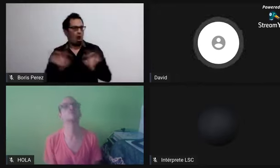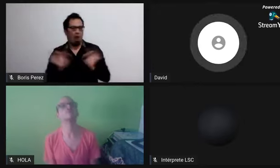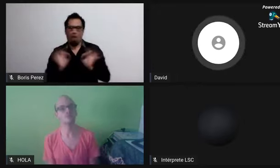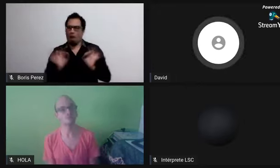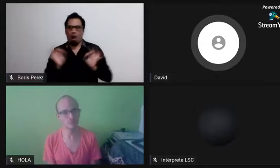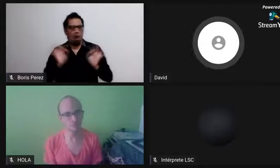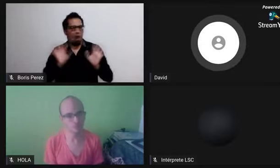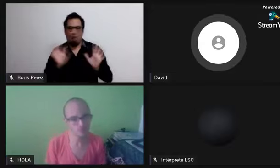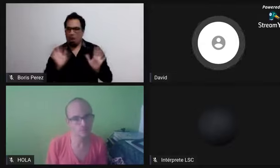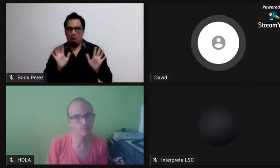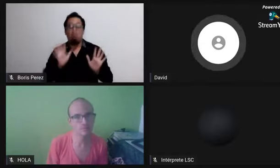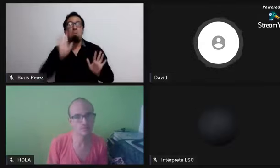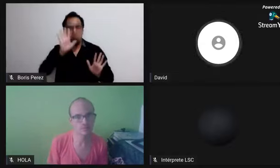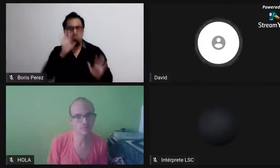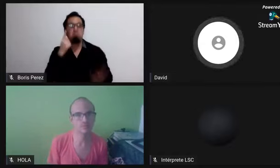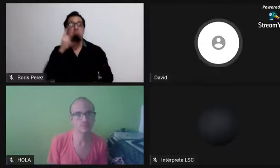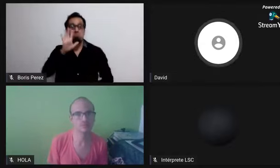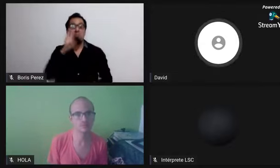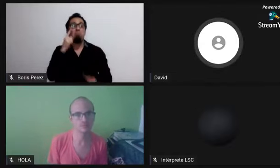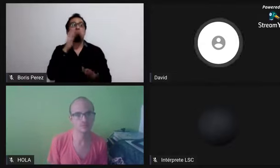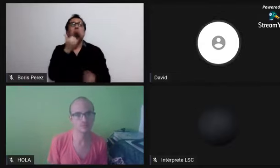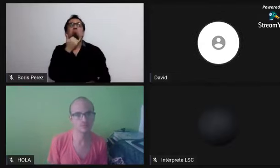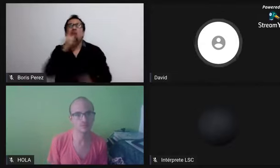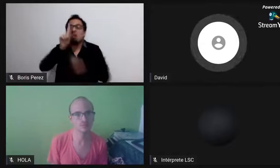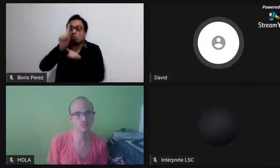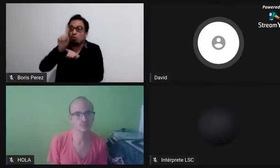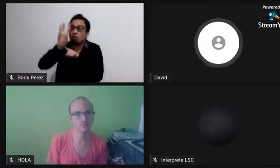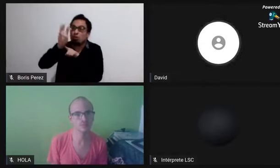no se estaban librando batallas